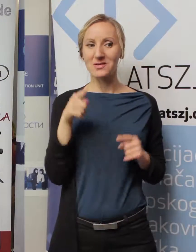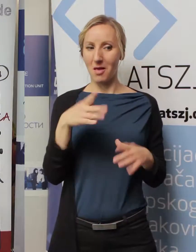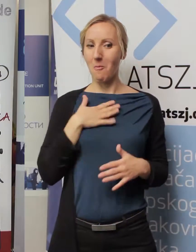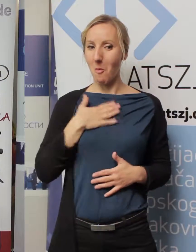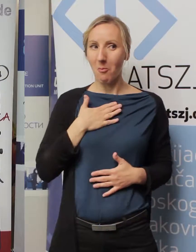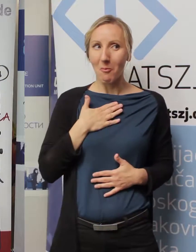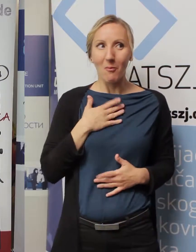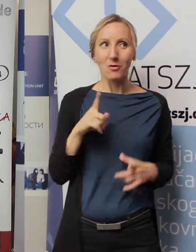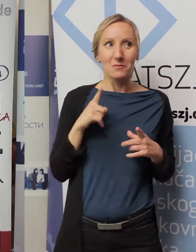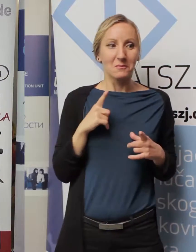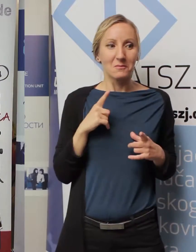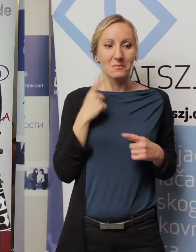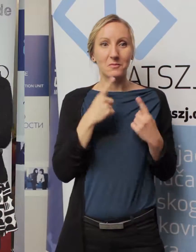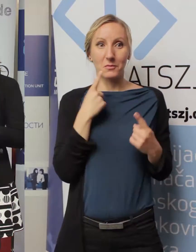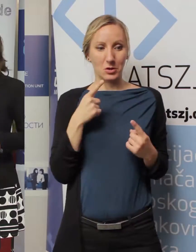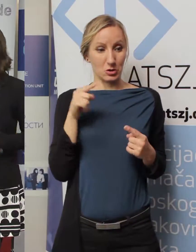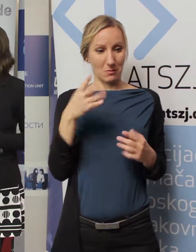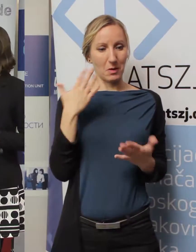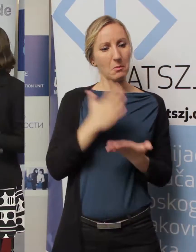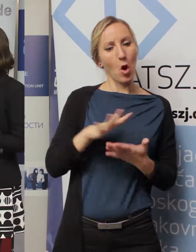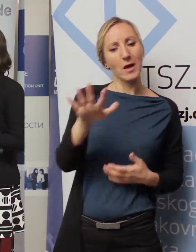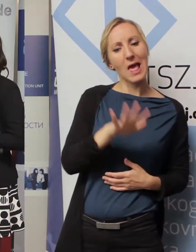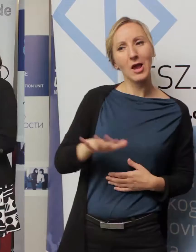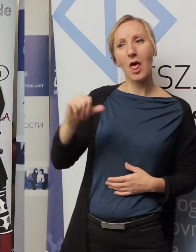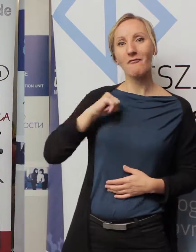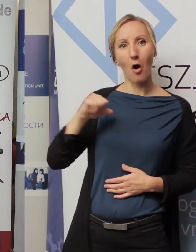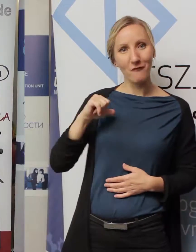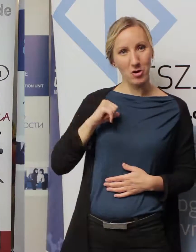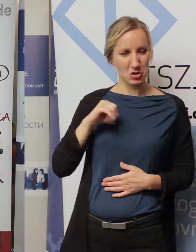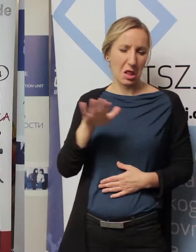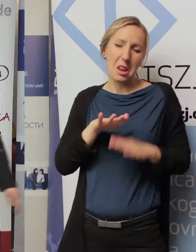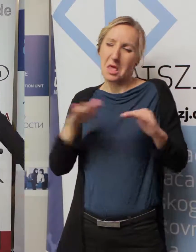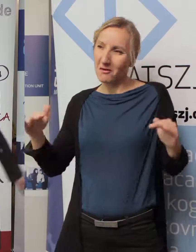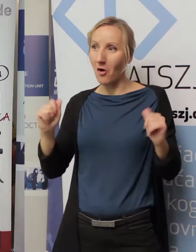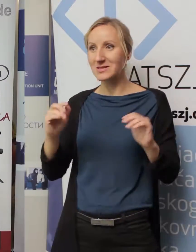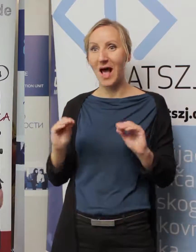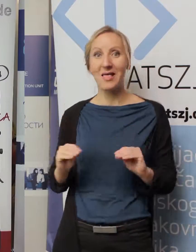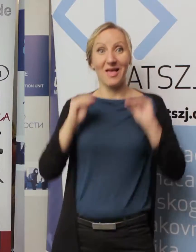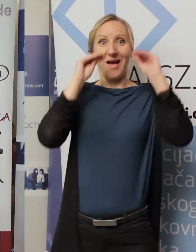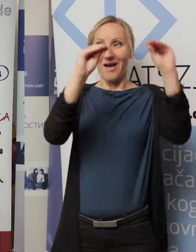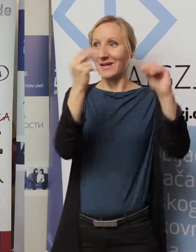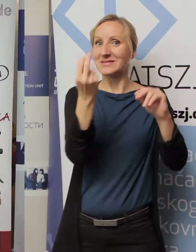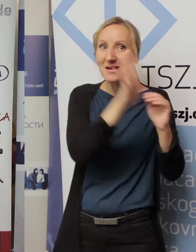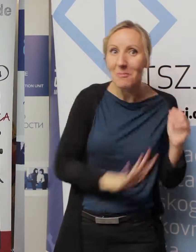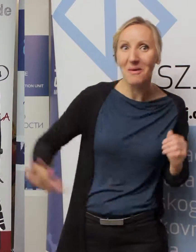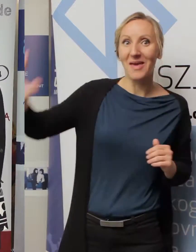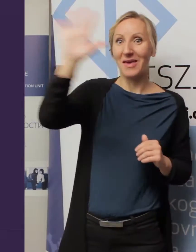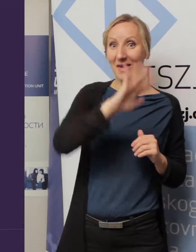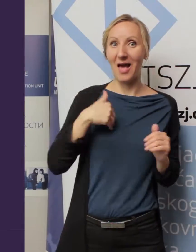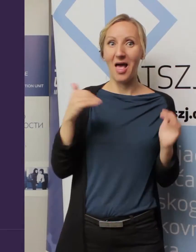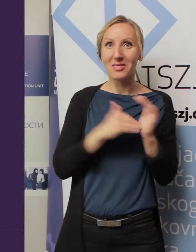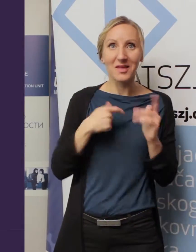neki novi nivo. Sa tog nekog regionalnog vojvođanskog nivoa prešla sve na nacionalni nivo i tada sam trebala da